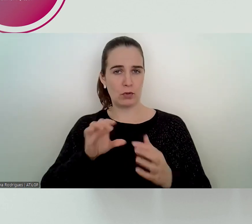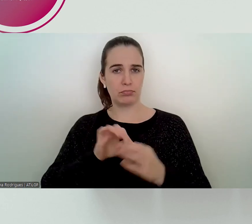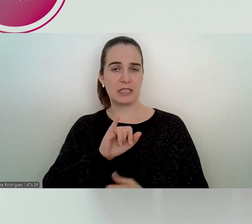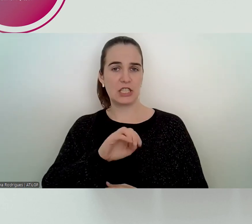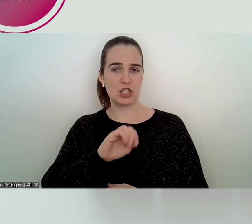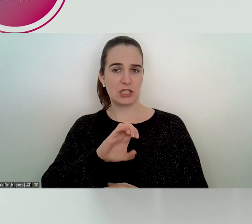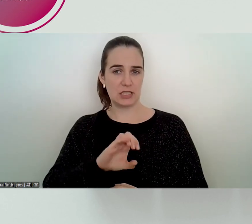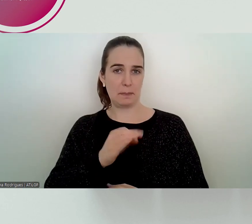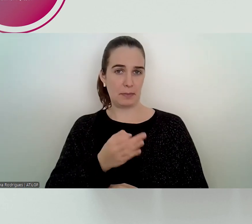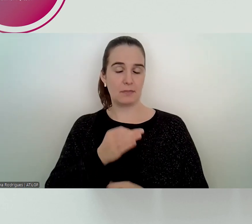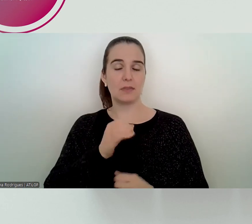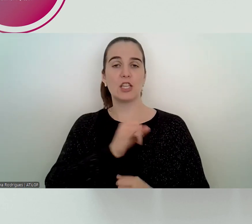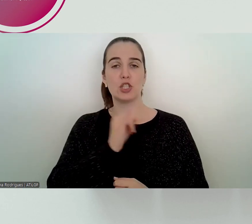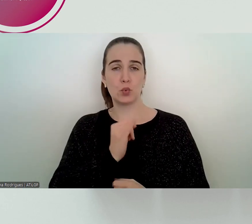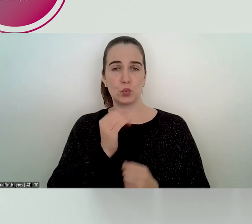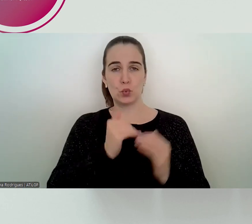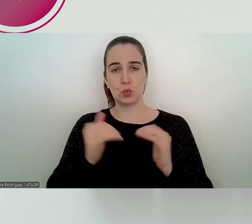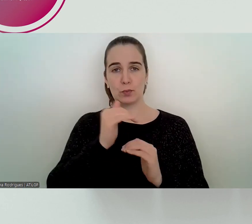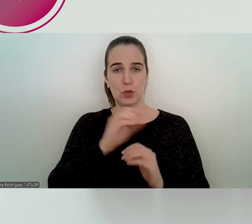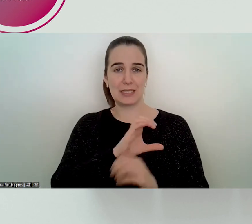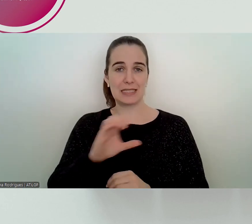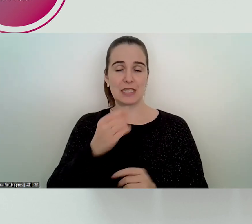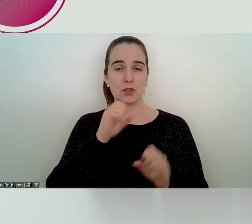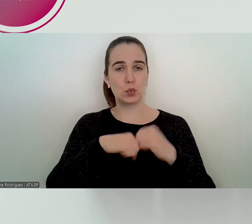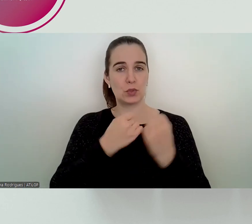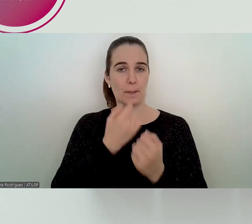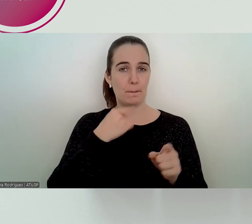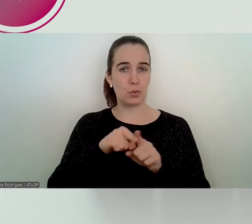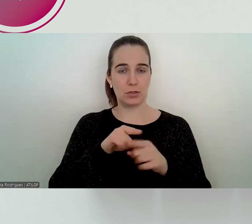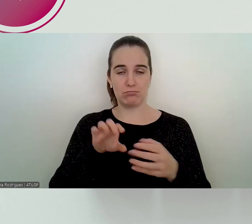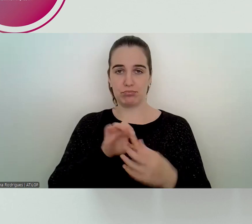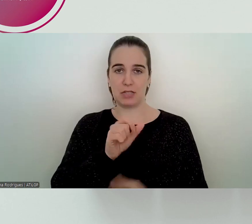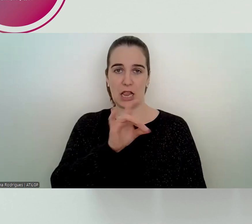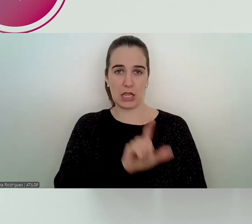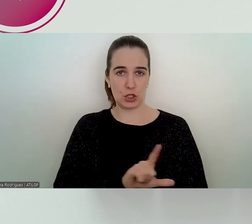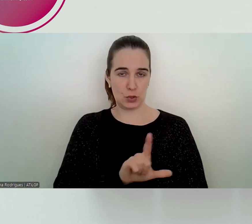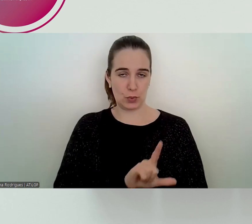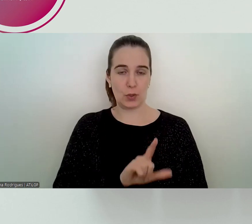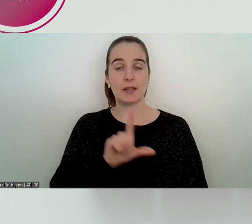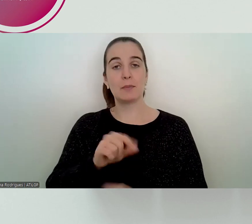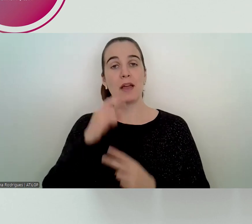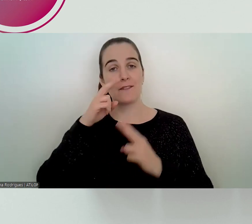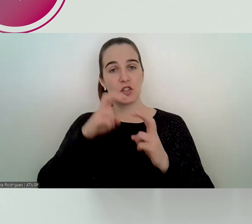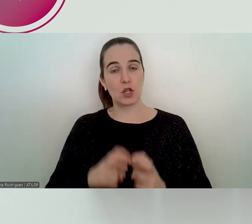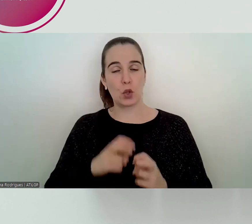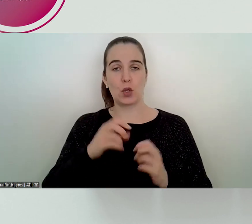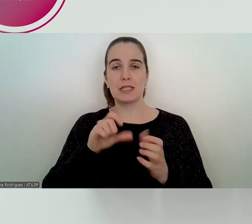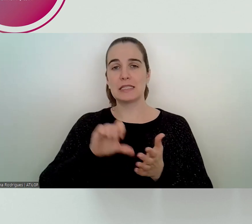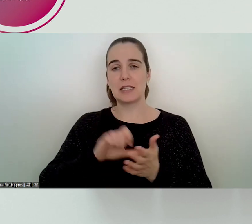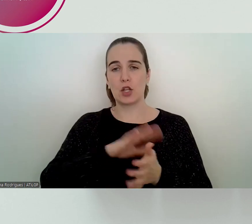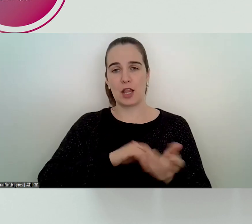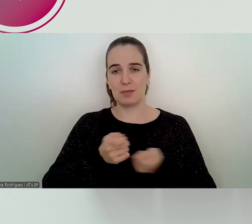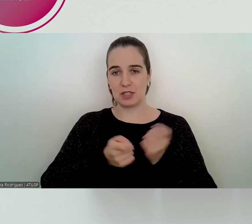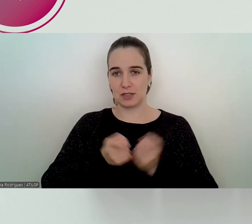ISCSP, Instituto Superior de Ciências Sociais e Políticas da Universidade de Lisboa, e investigadora do Centro de Administração e Políticas